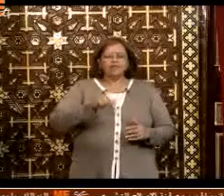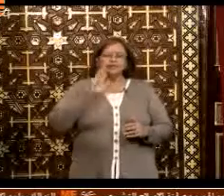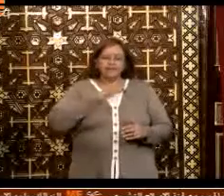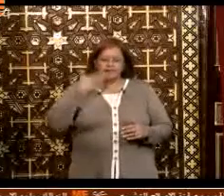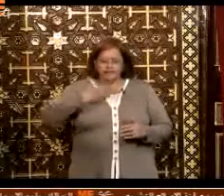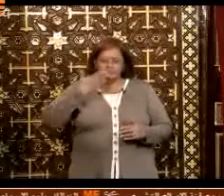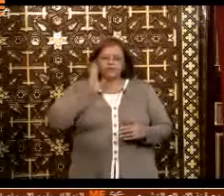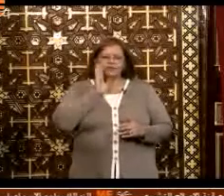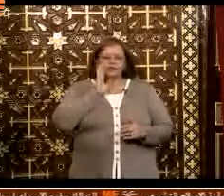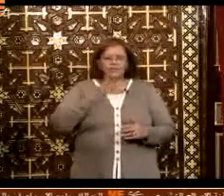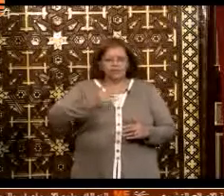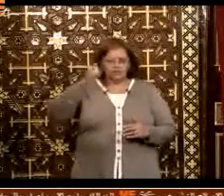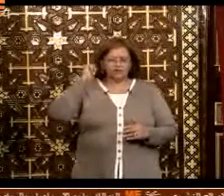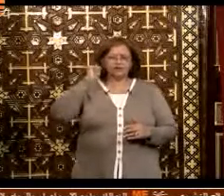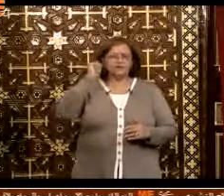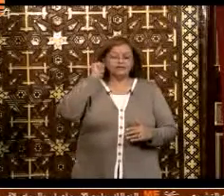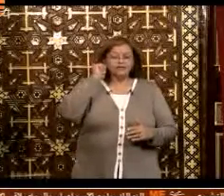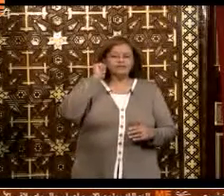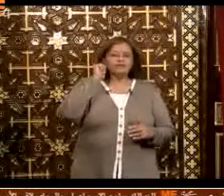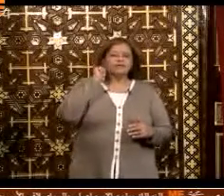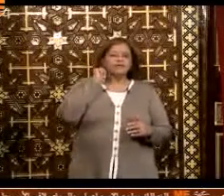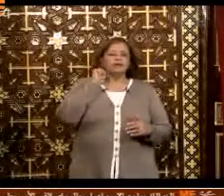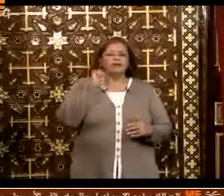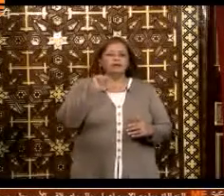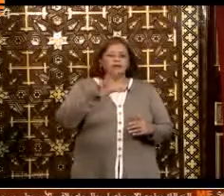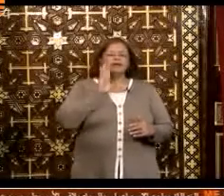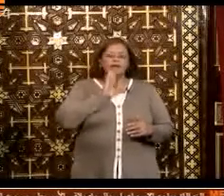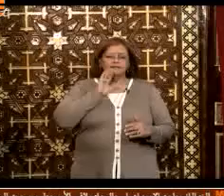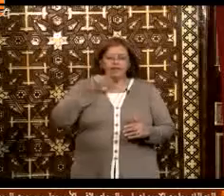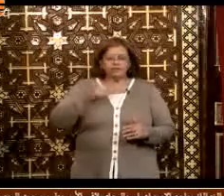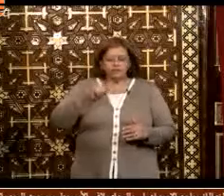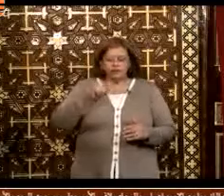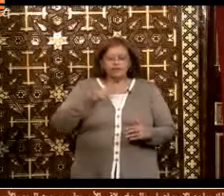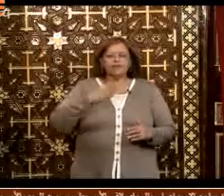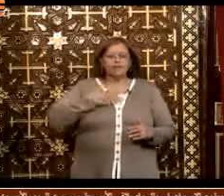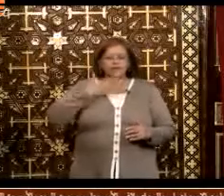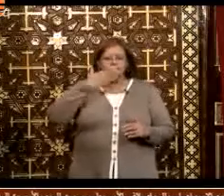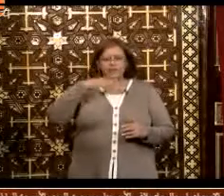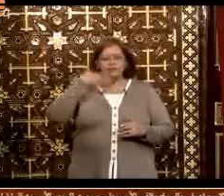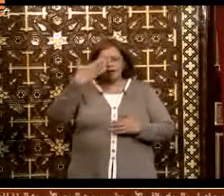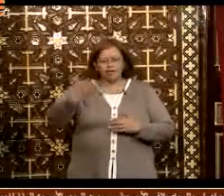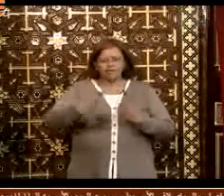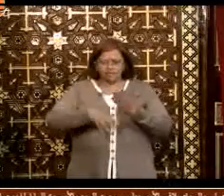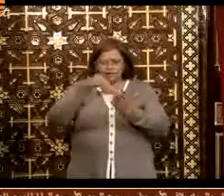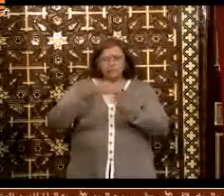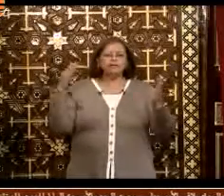ما اتكلمنا وتعلمنا المرة اللي فاتت ان احنا هنتعلم النهاردة قالب به لحد من الاول